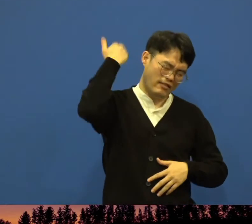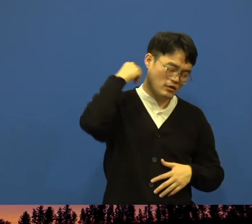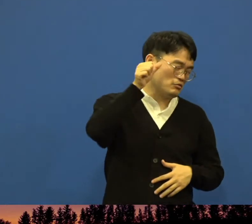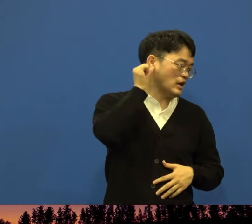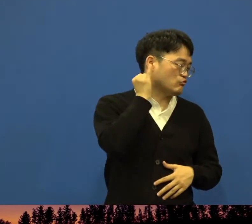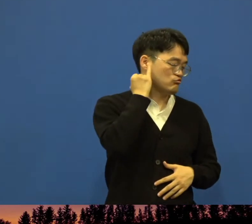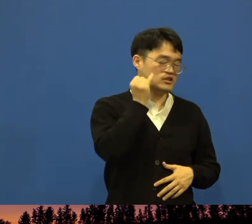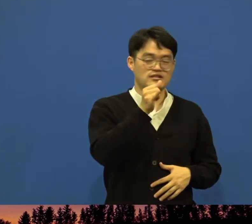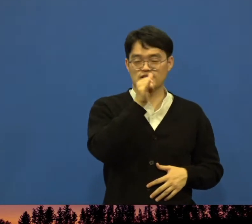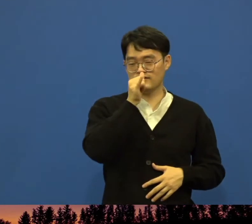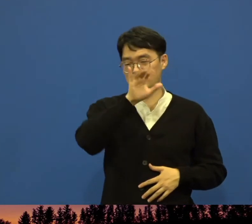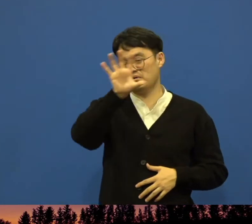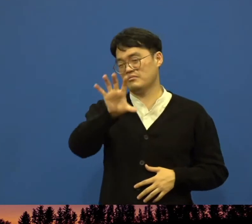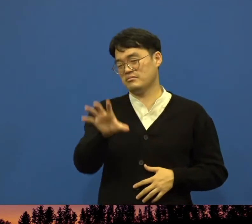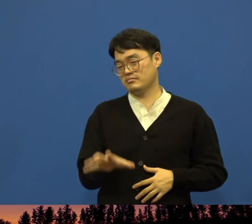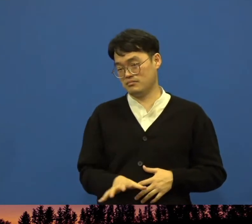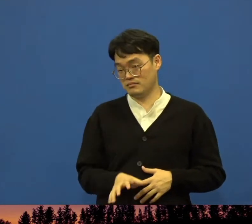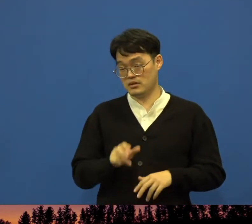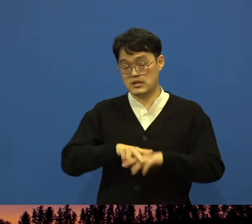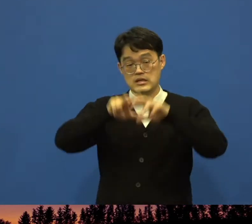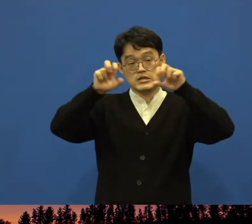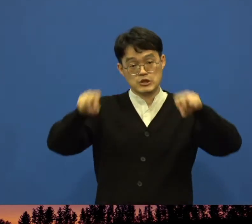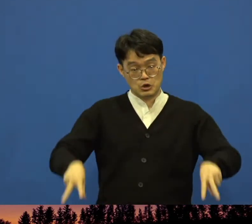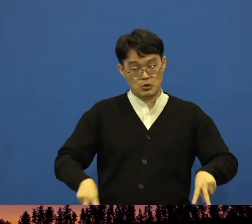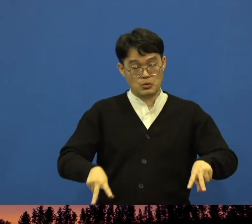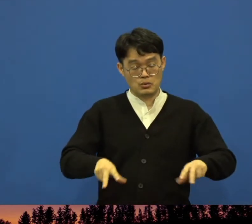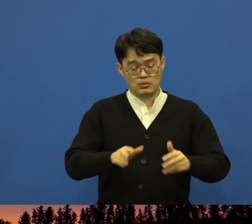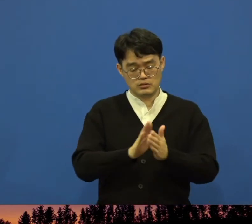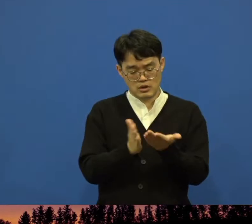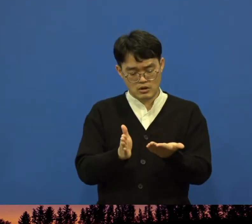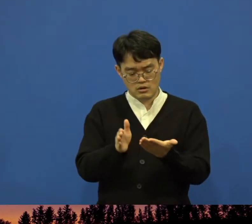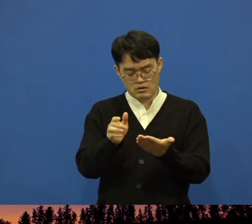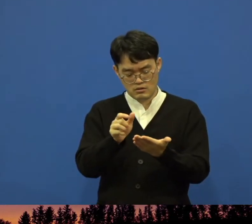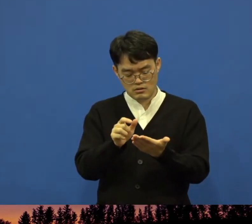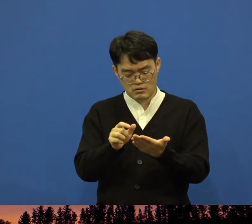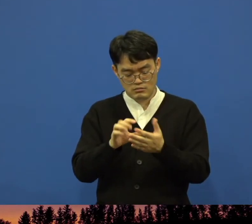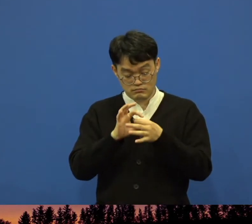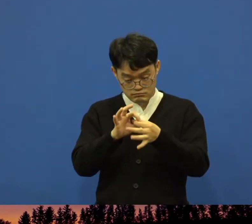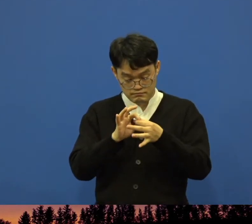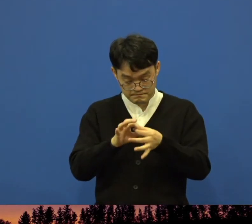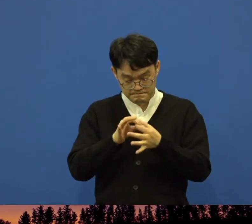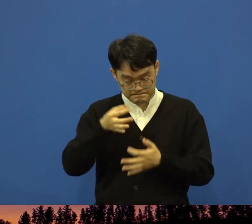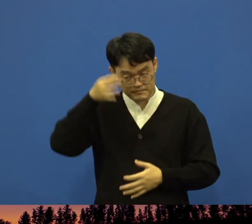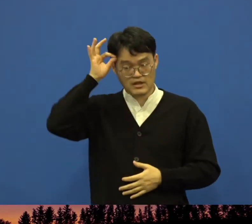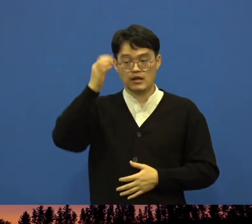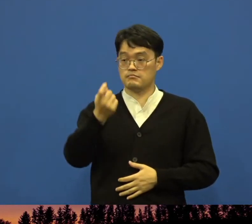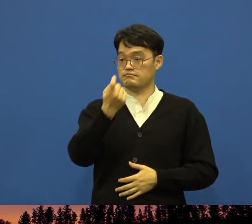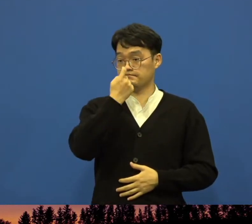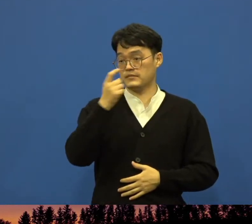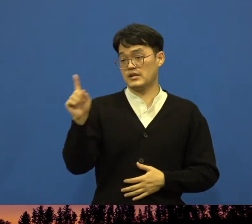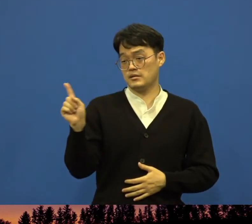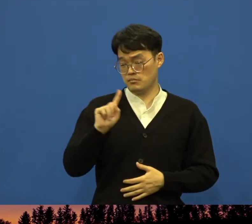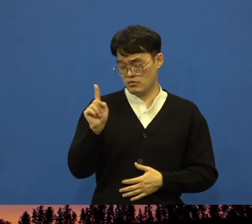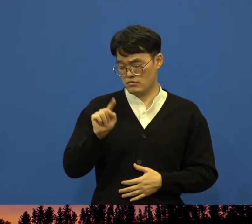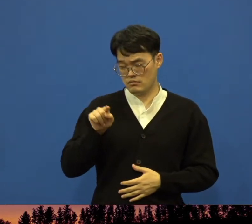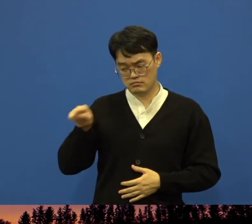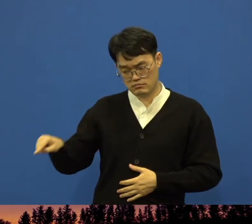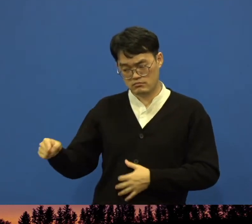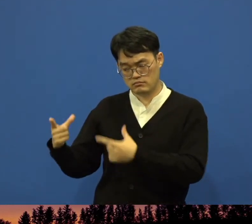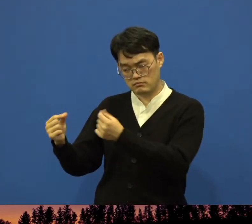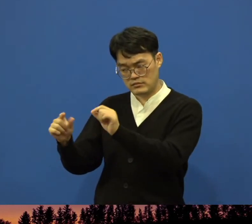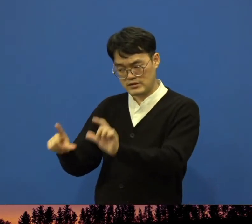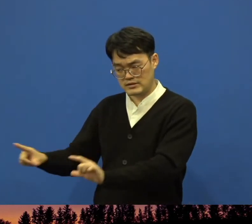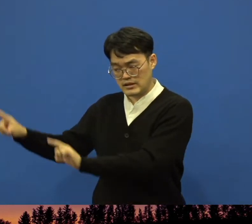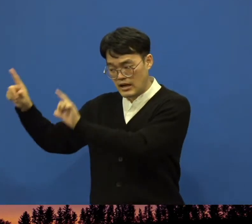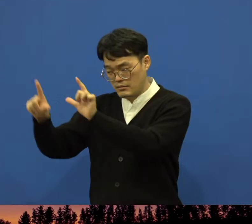자, 전도서를 통해서 우리가 얻는 교훈은, 그래서 이런 것들을 살았던 삶을 통하여 지혜를